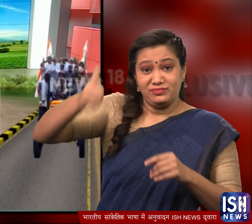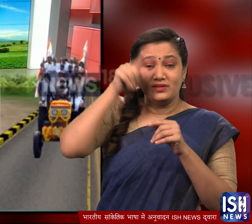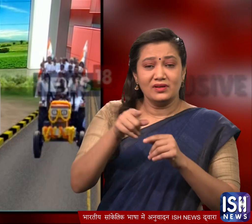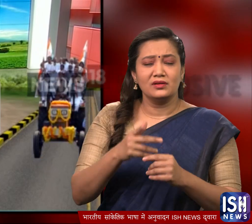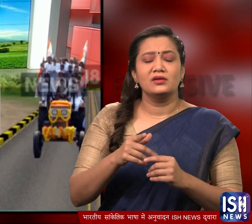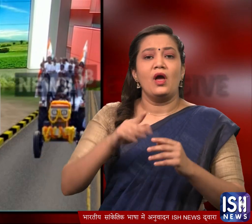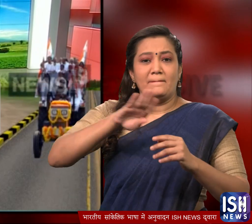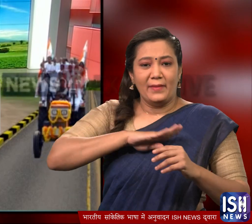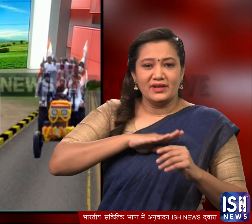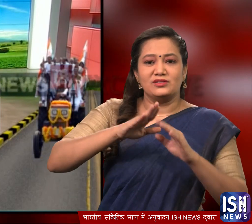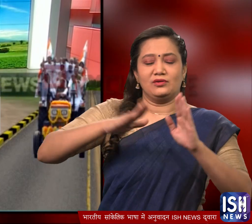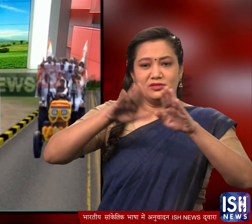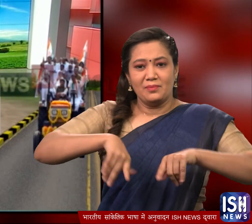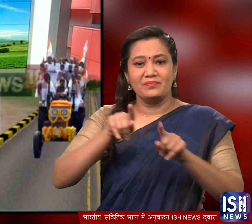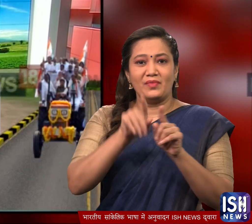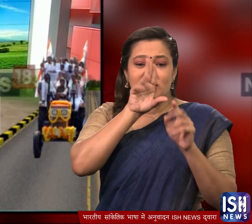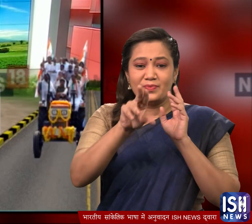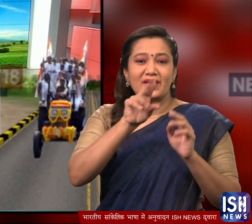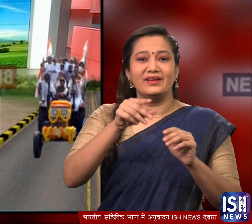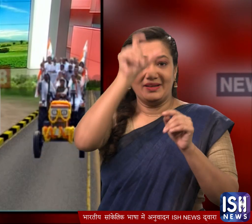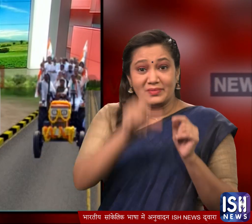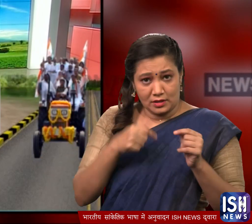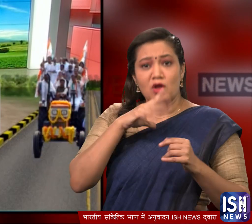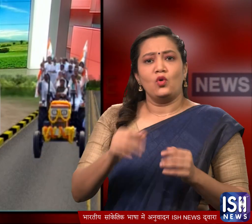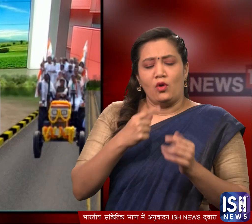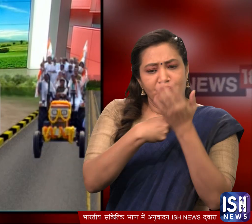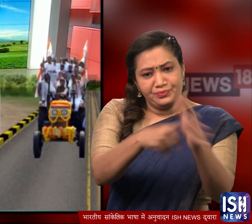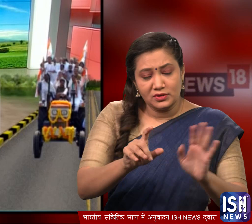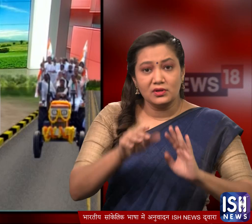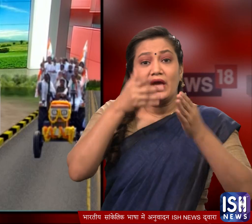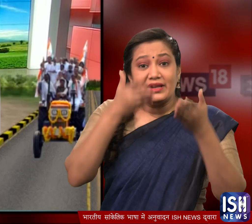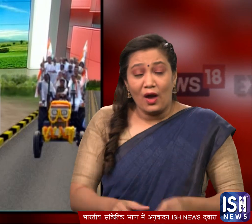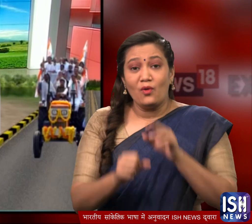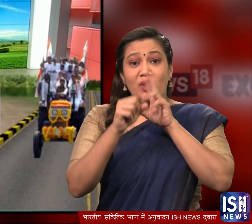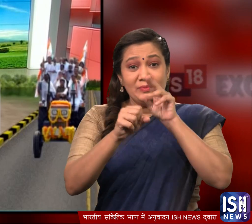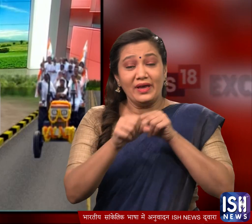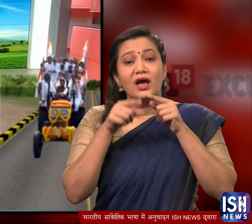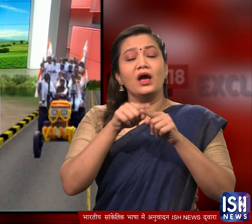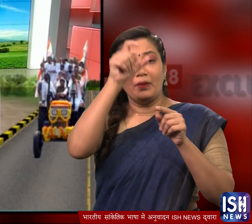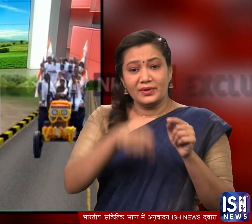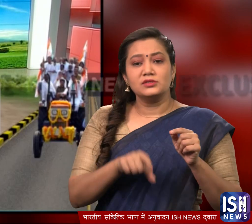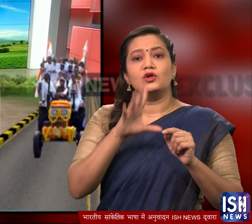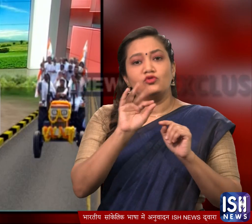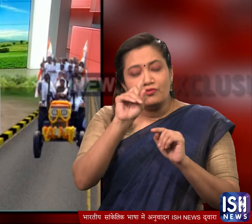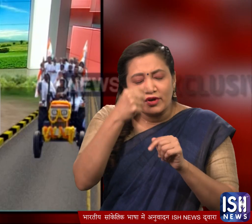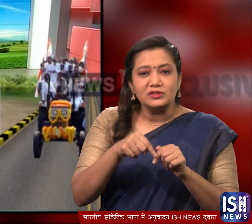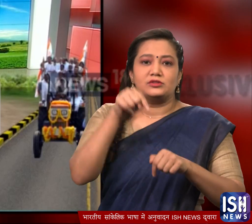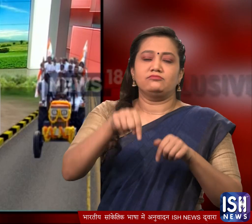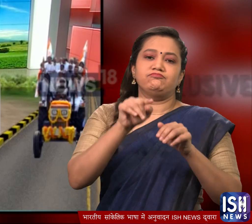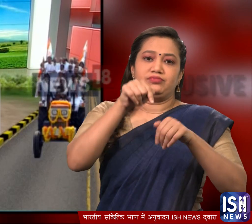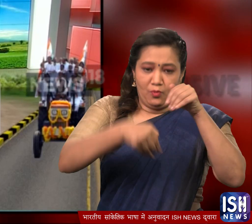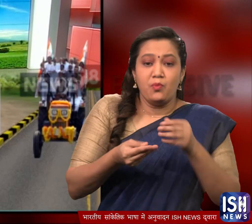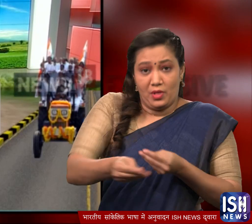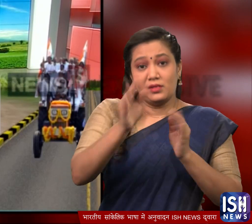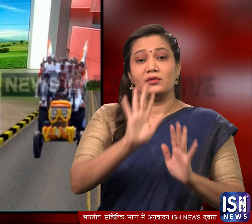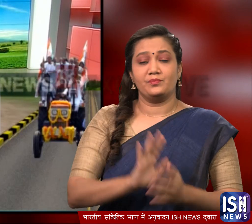लिए नाना पटोले ने महाराष्ट्र विधानसभा के स्पीकर पद से इस्तीफा दिया था और अब स्पीकर का चुनाव ही उनकी पहली राजनीतिक परीक्षा